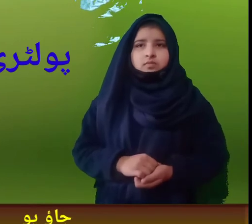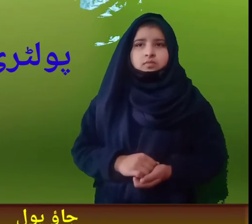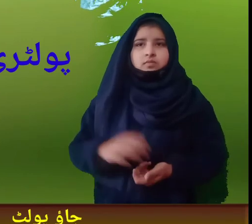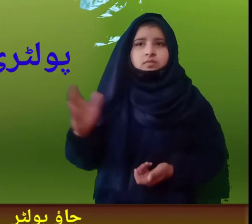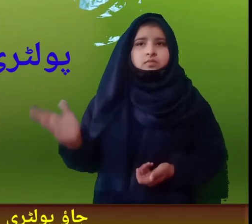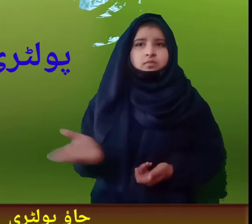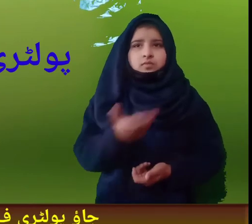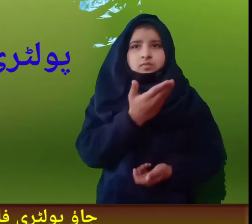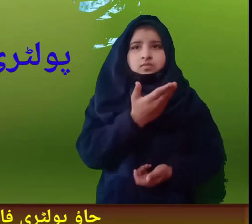जाओ